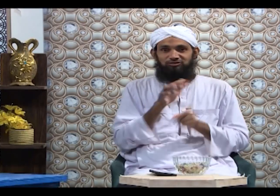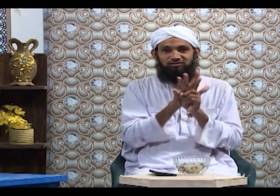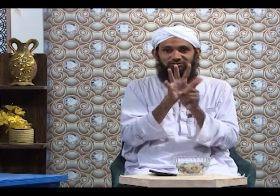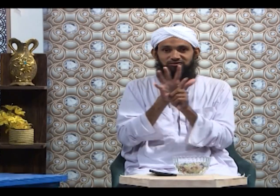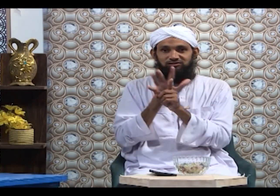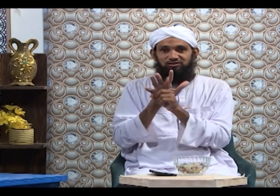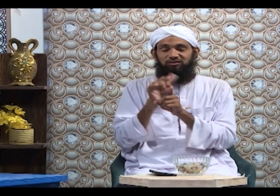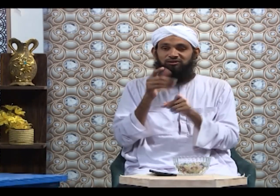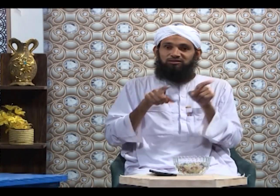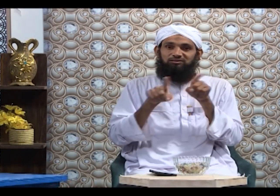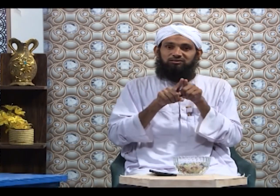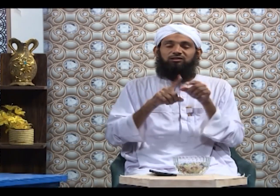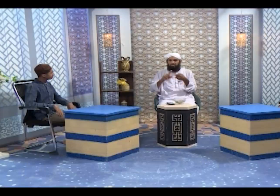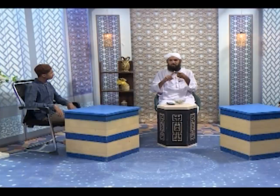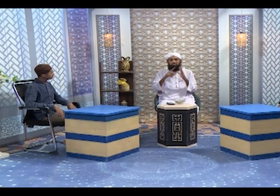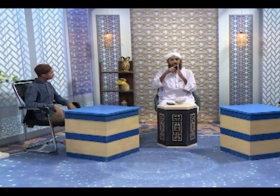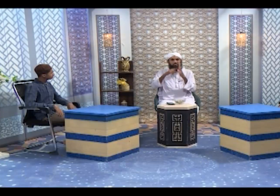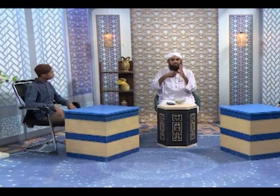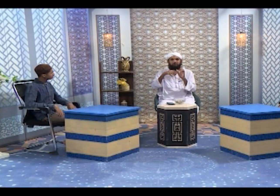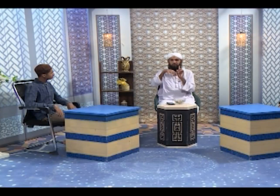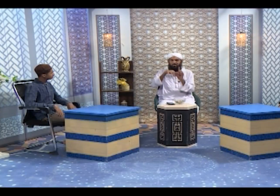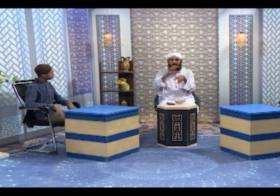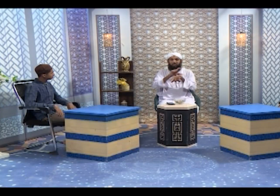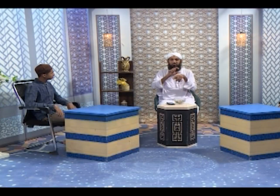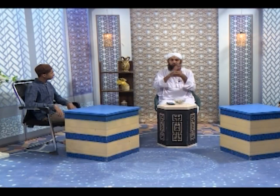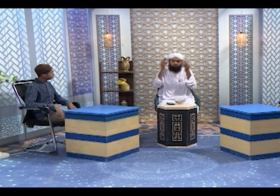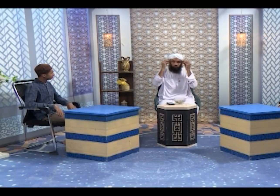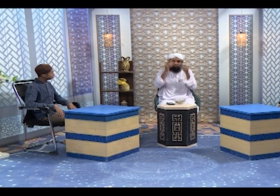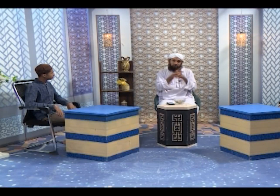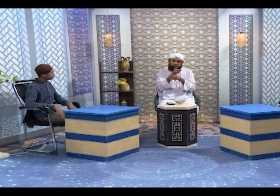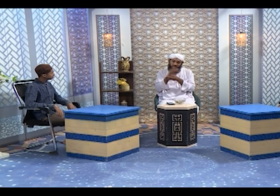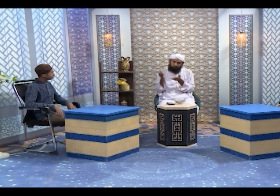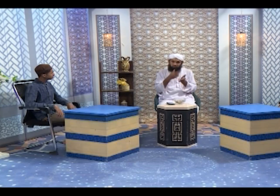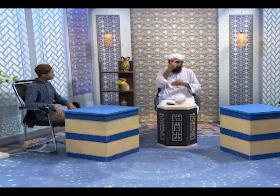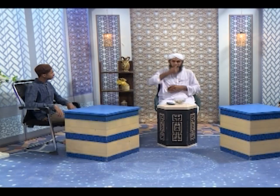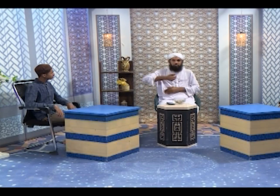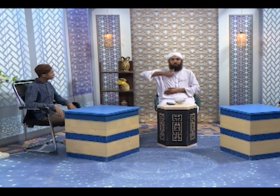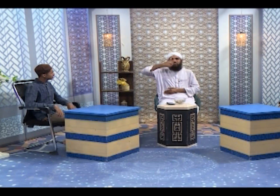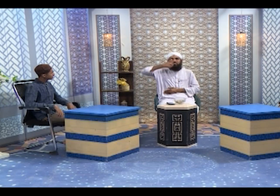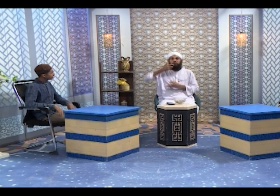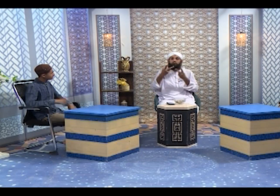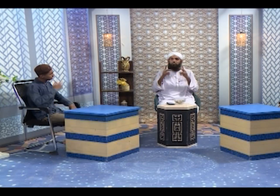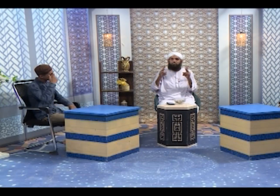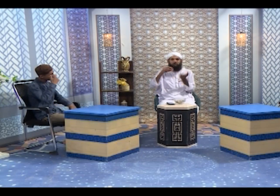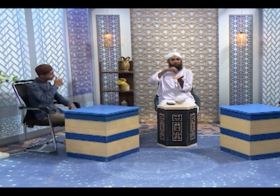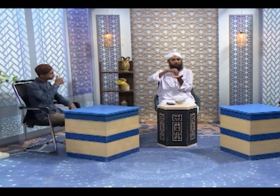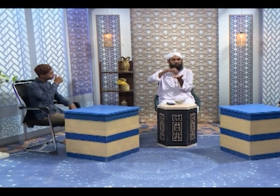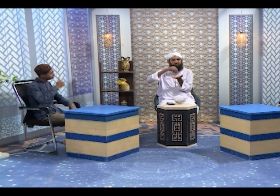مدرسۃ المدینہ، دارالمدینہ اور جامعۃ المدینہ میں داخل کروائیے۔ انشاءاللہ اس کے مدنی نتائج آپ خود ہی